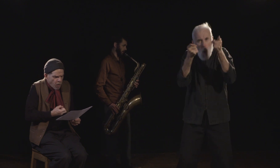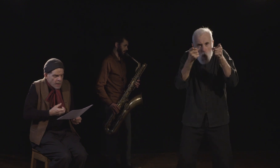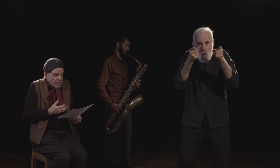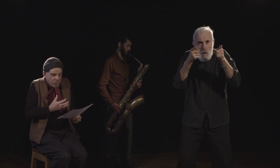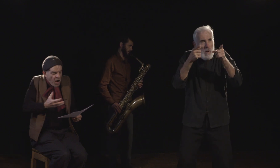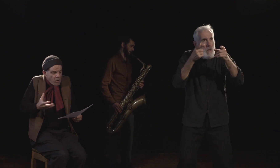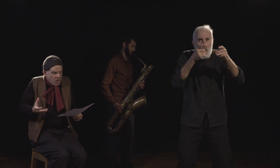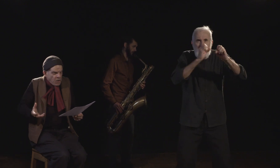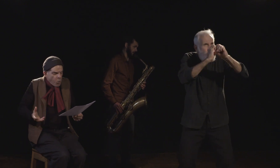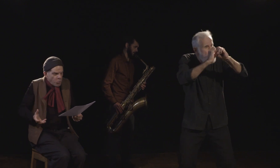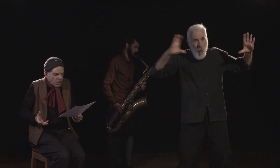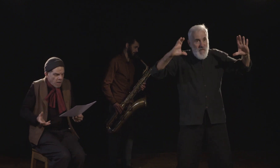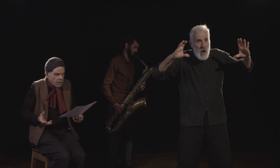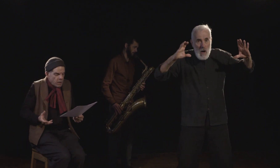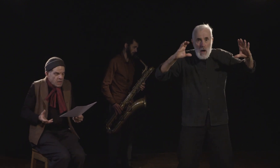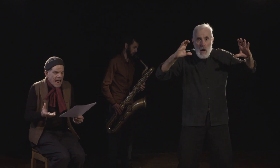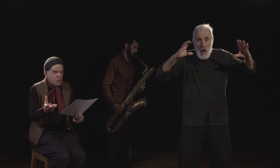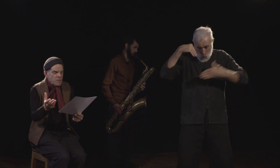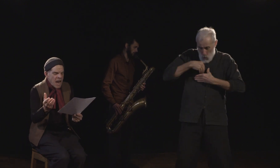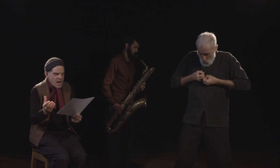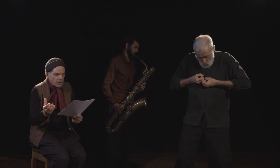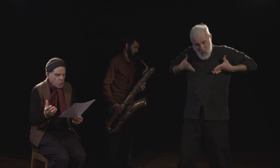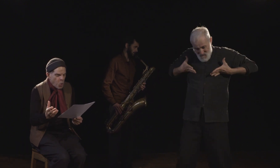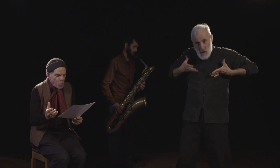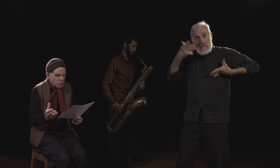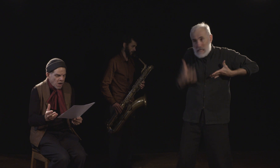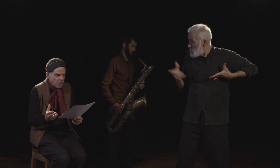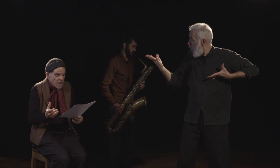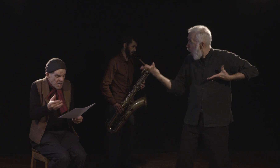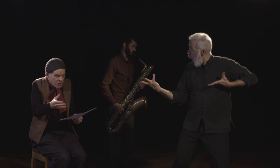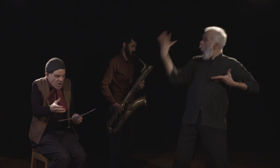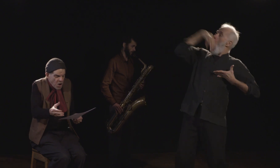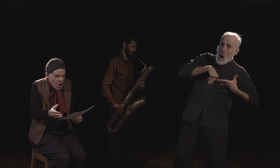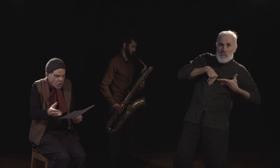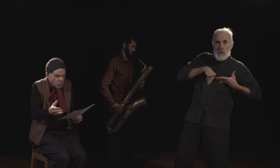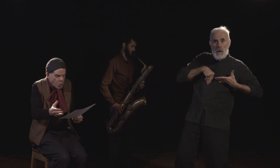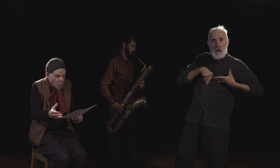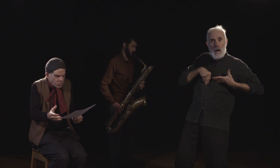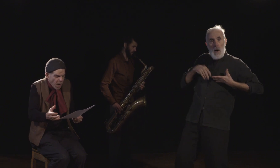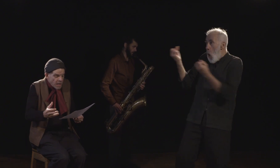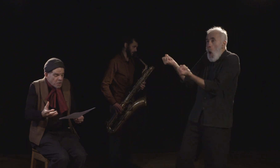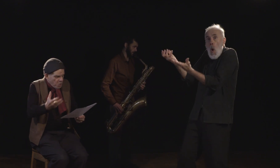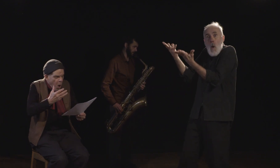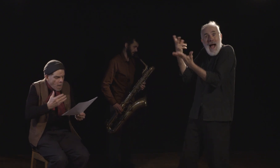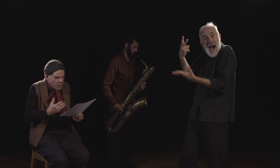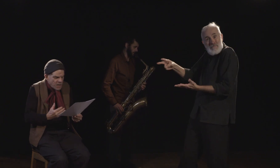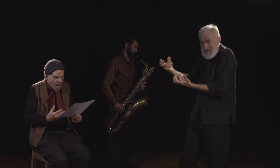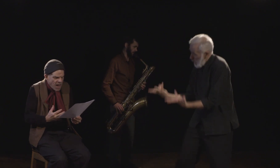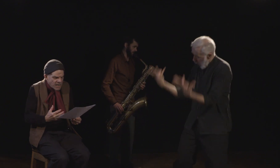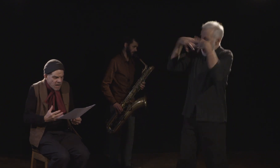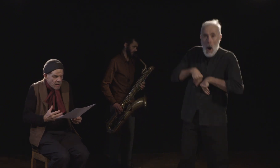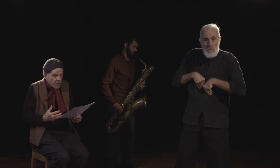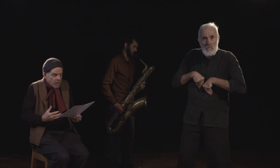du dedans et faire entrer l'autre, la lumière de l'autre, la chaleur de l'autre, se